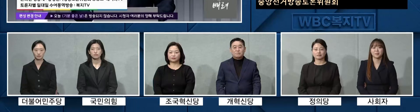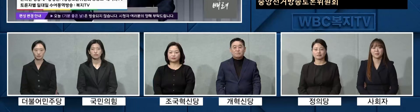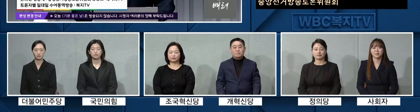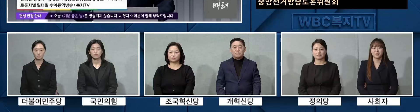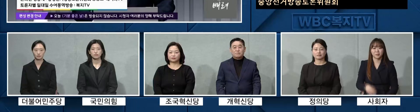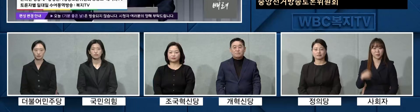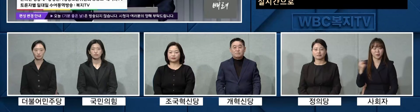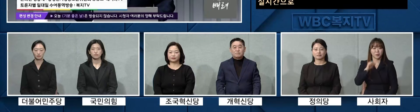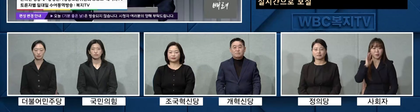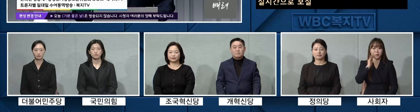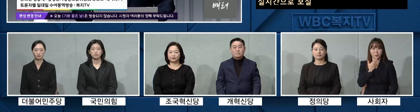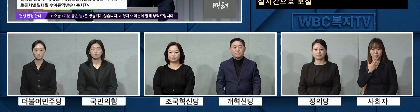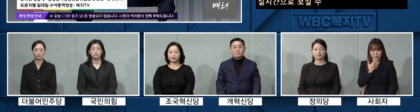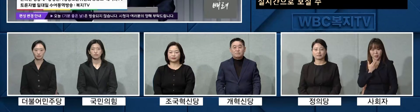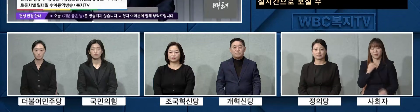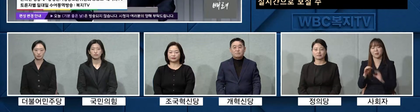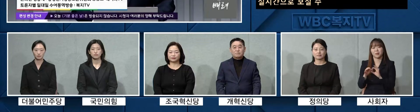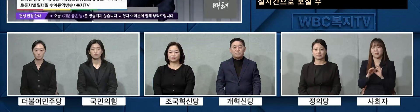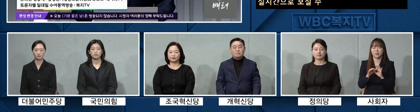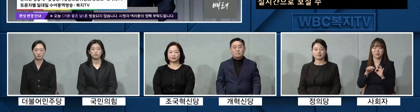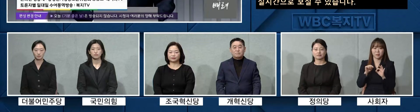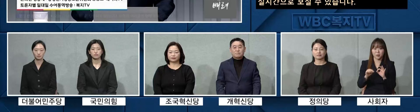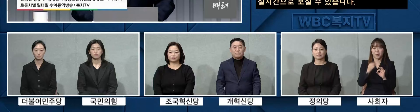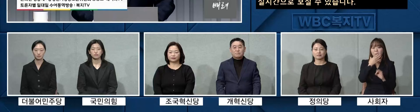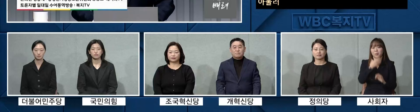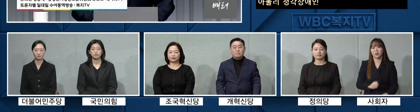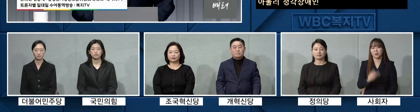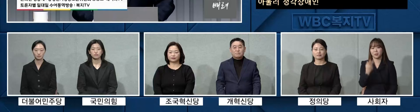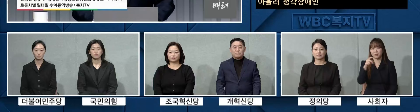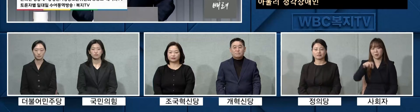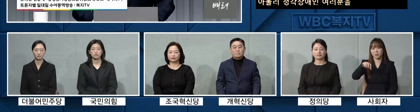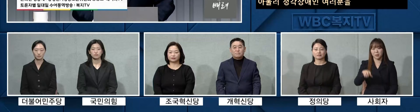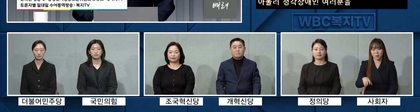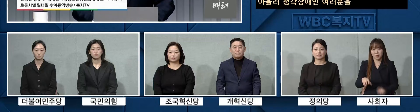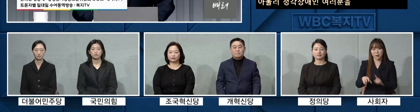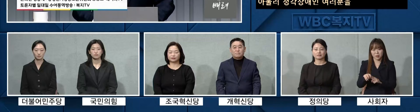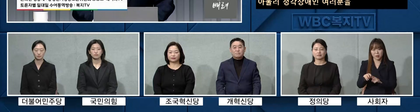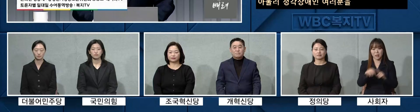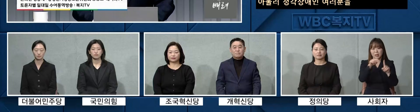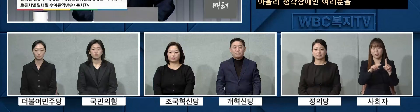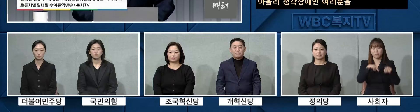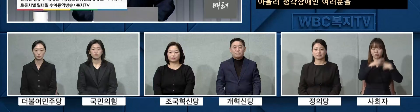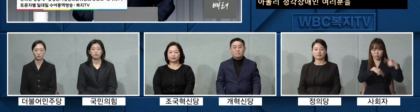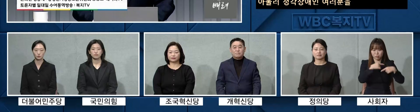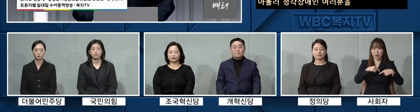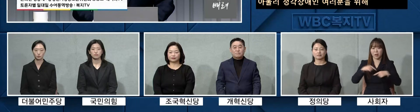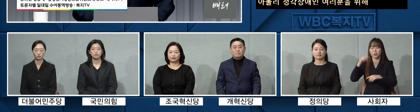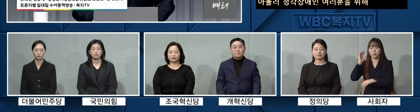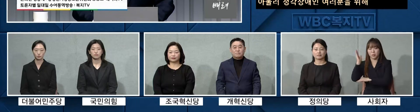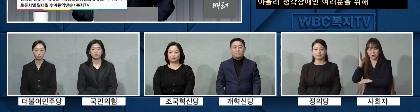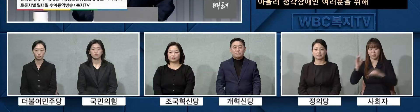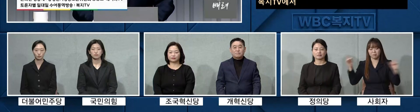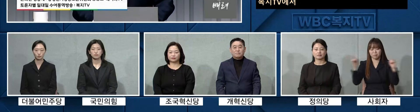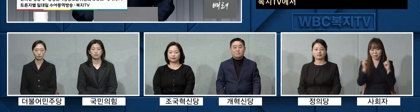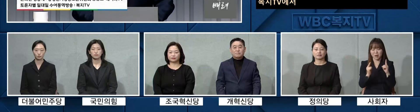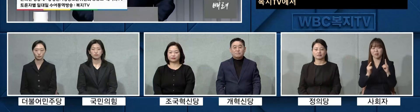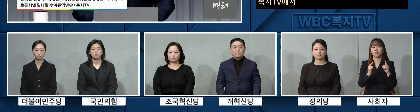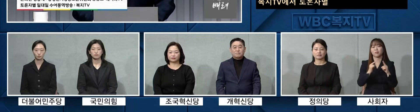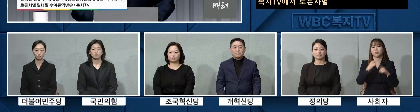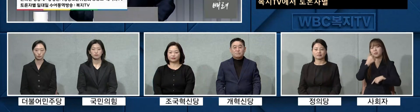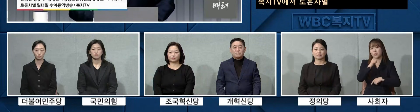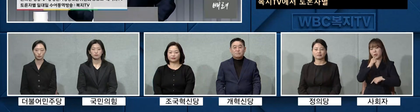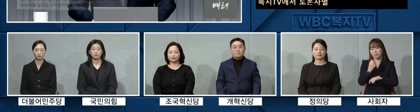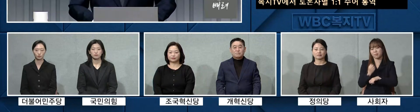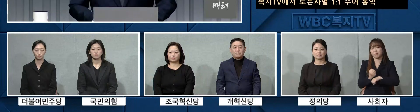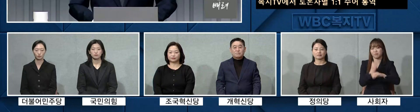아울러 청각장애인 여러분을 위해 복지TV에서 토론자별 1대1 수어 통역 방송이 생중계되고 있음을